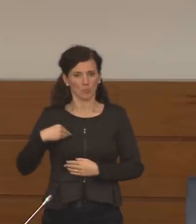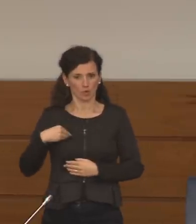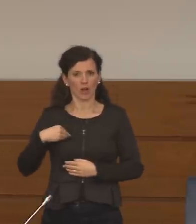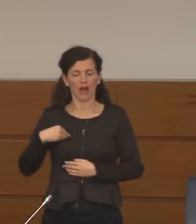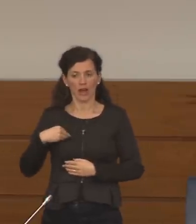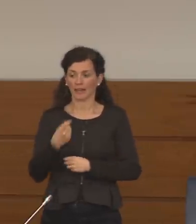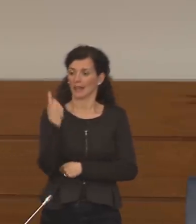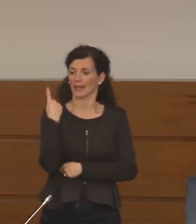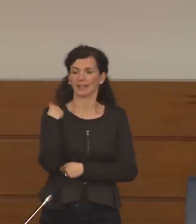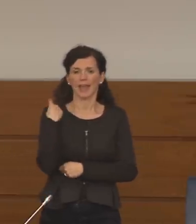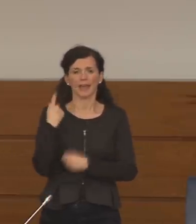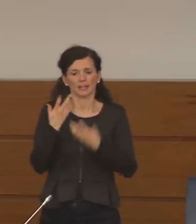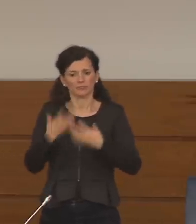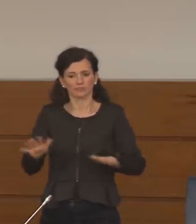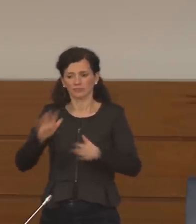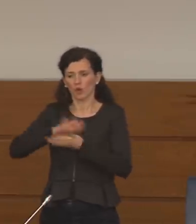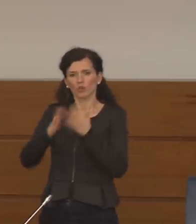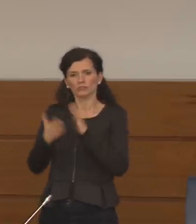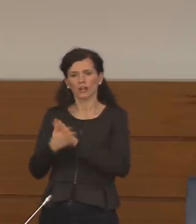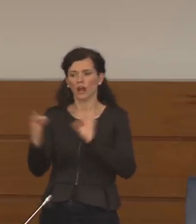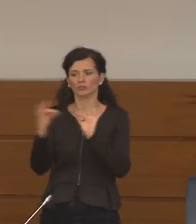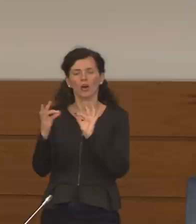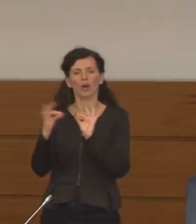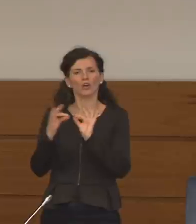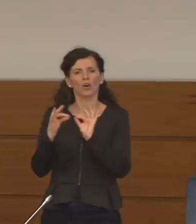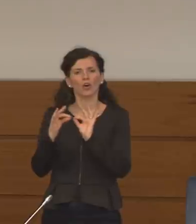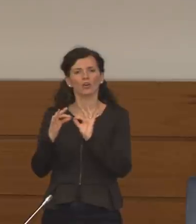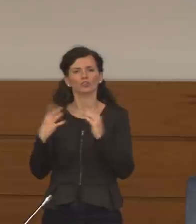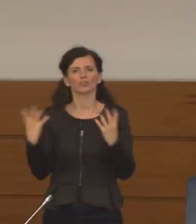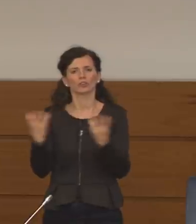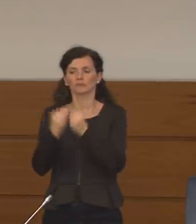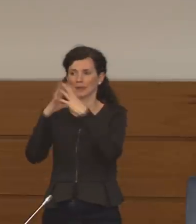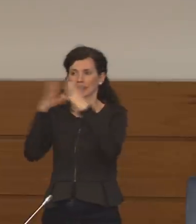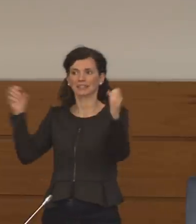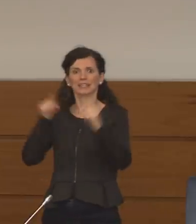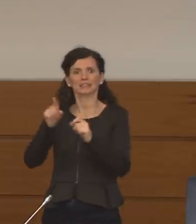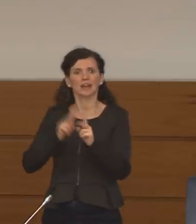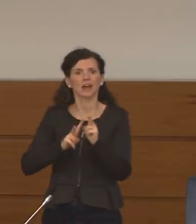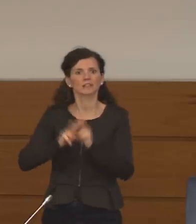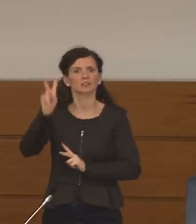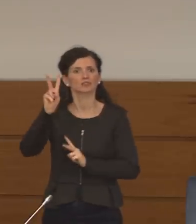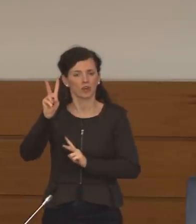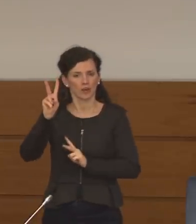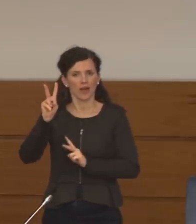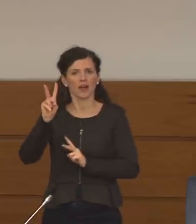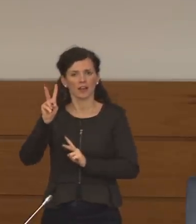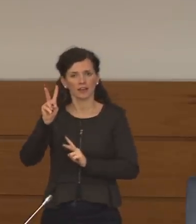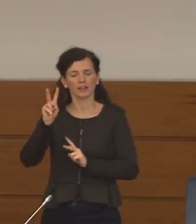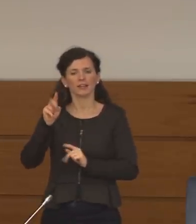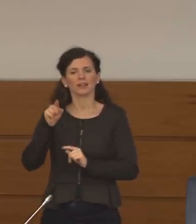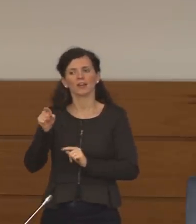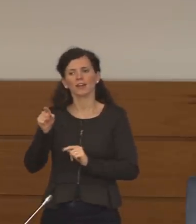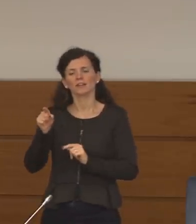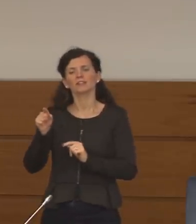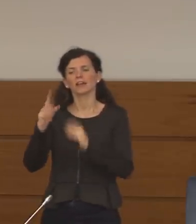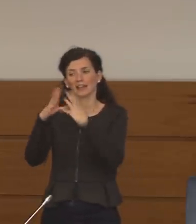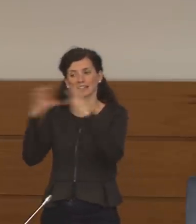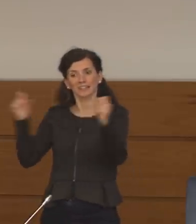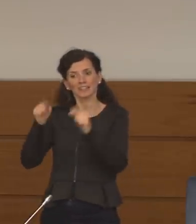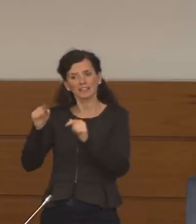concluso un importante contratto con una vita nazionale che fornirà